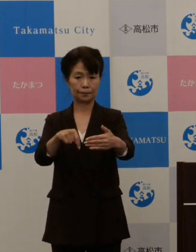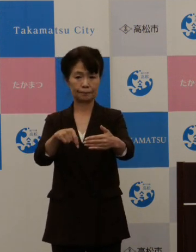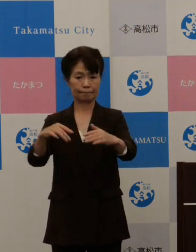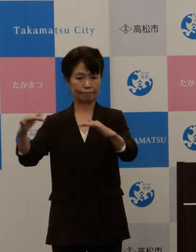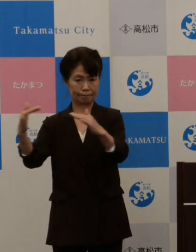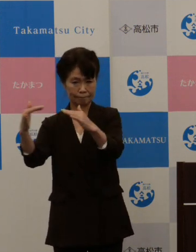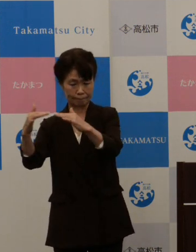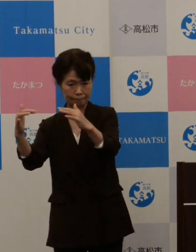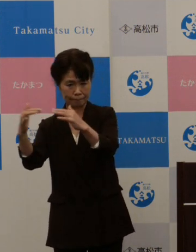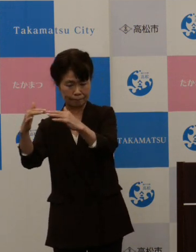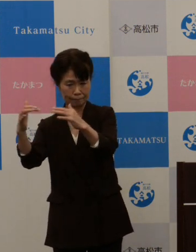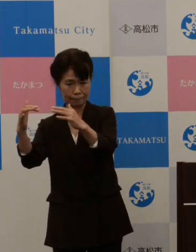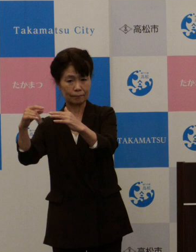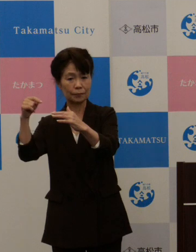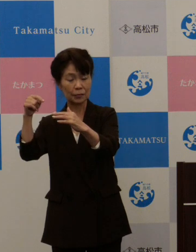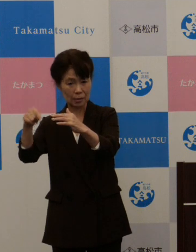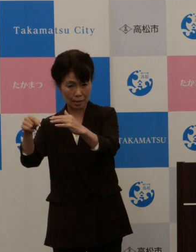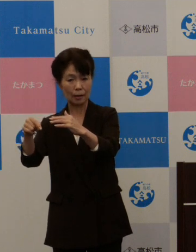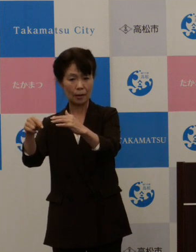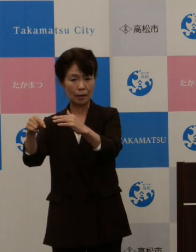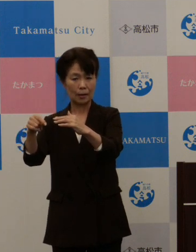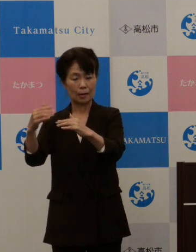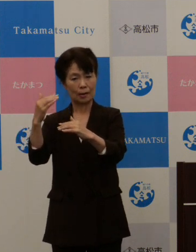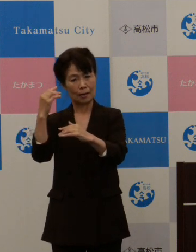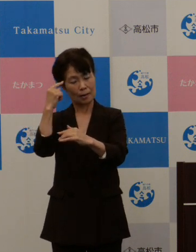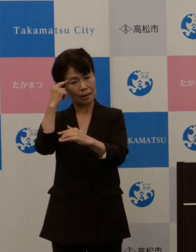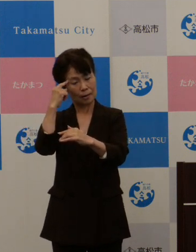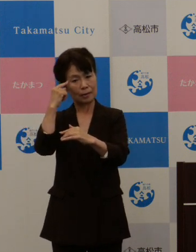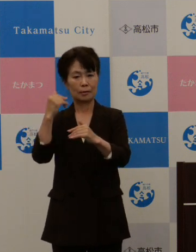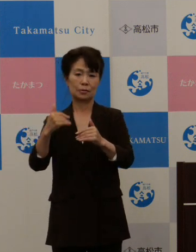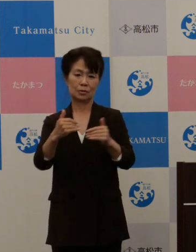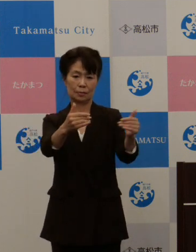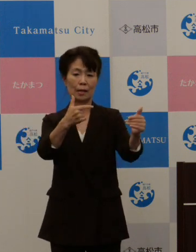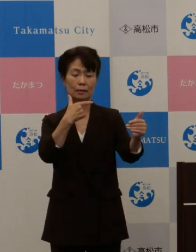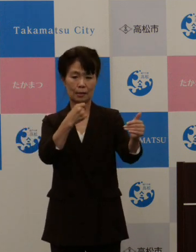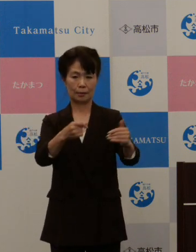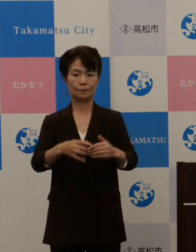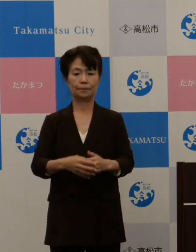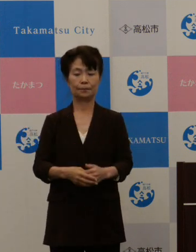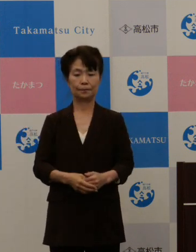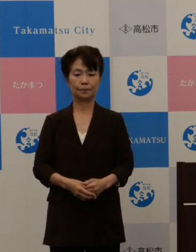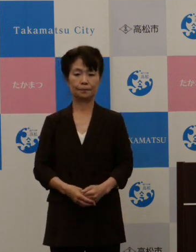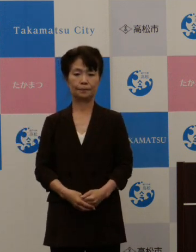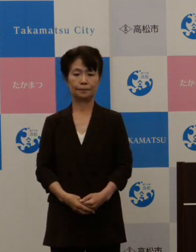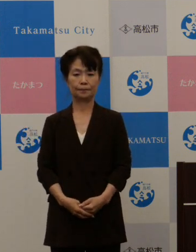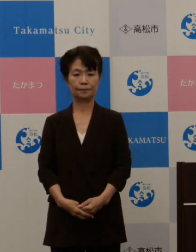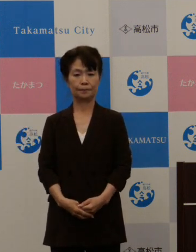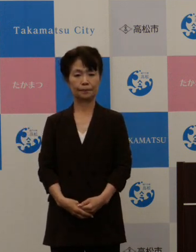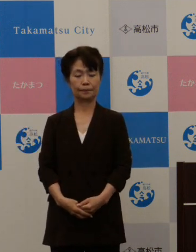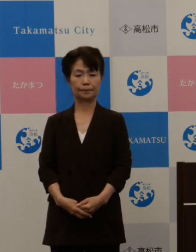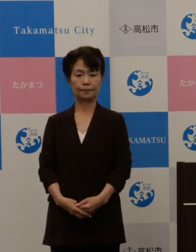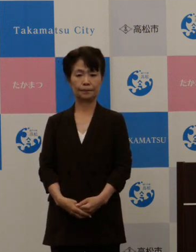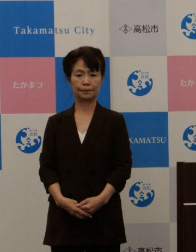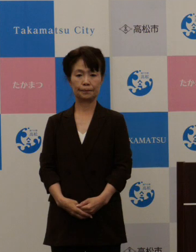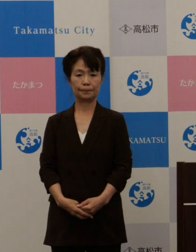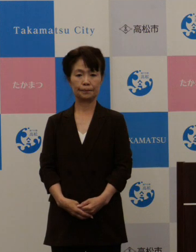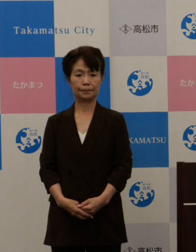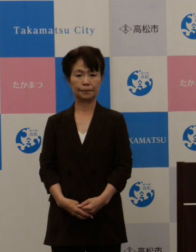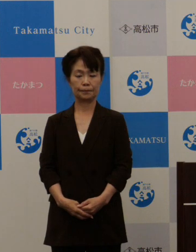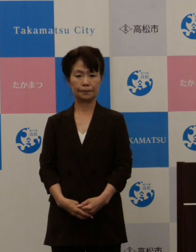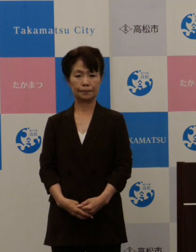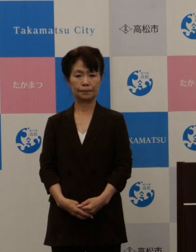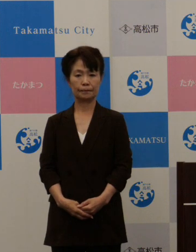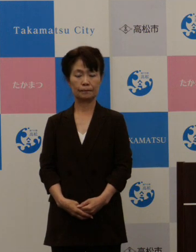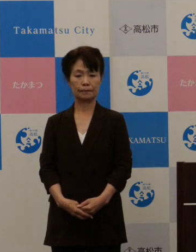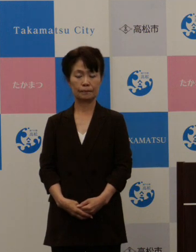協議をして具体的な整備内容を検討してまいりたいというふうに考えておるところでございます。